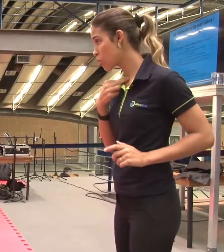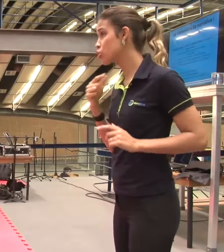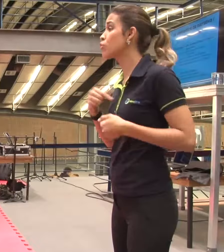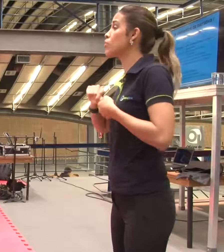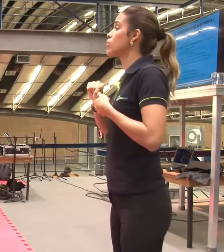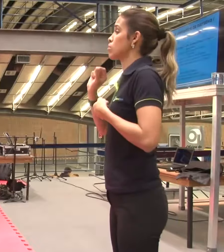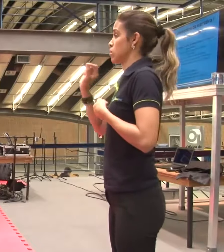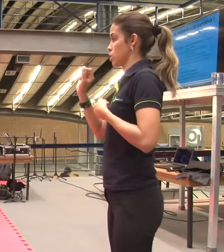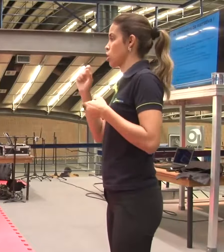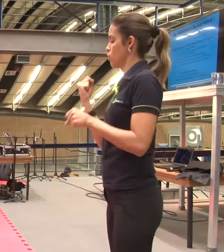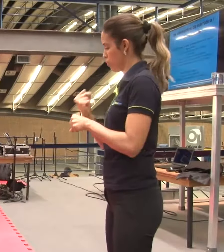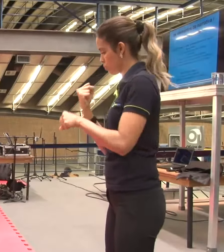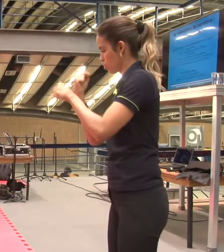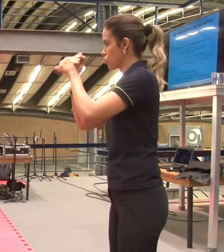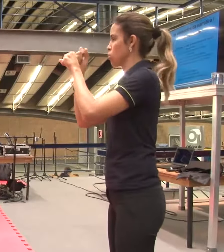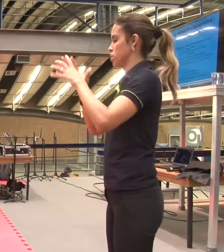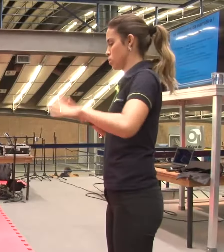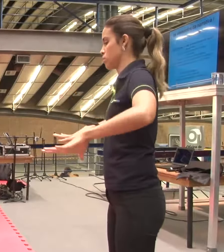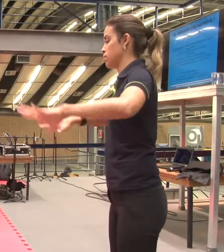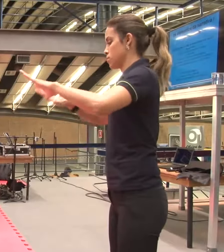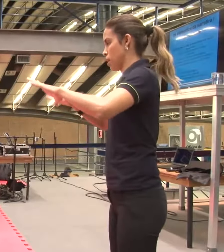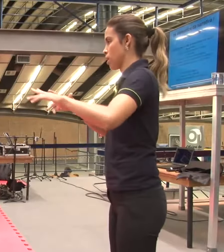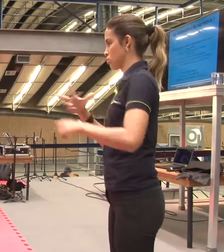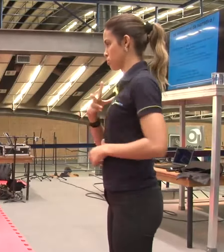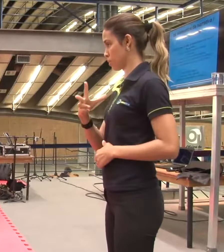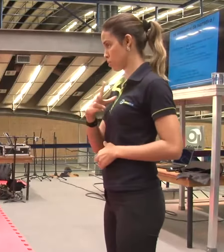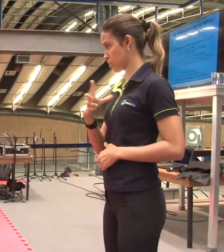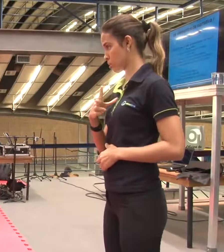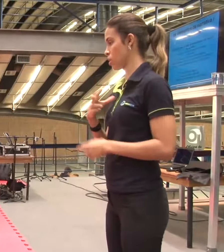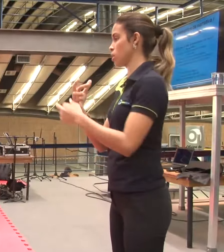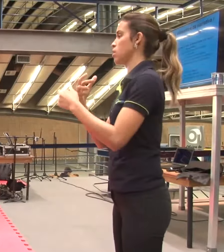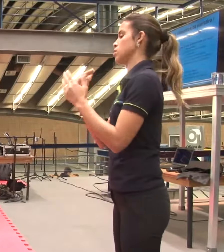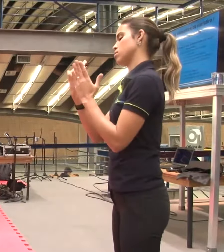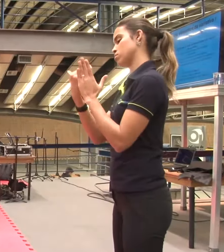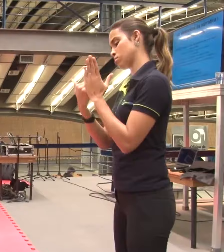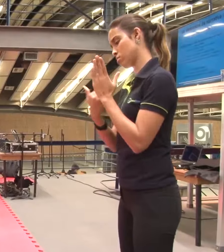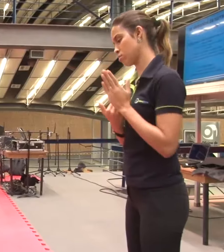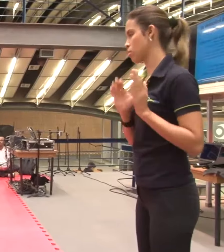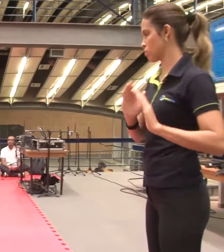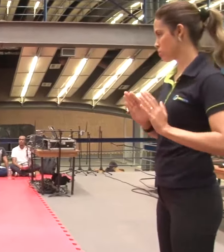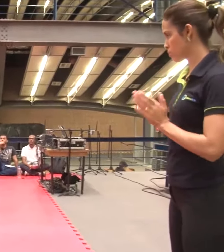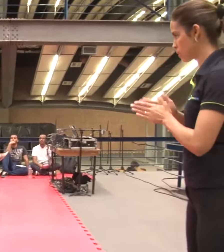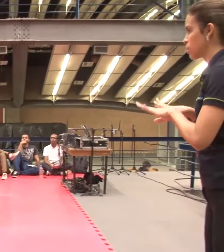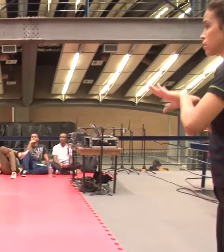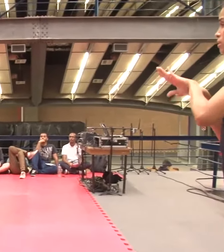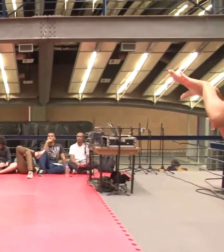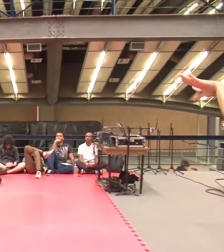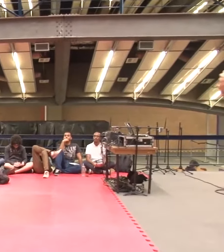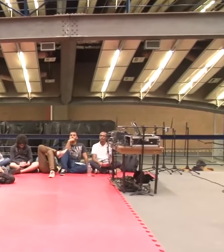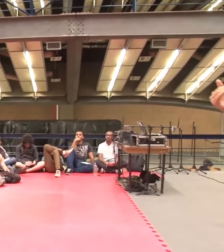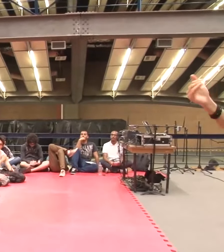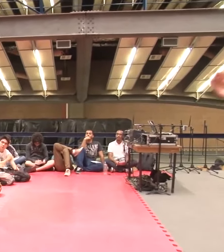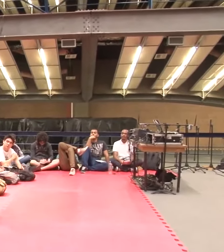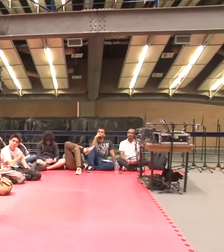fazer? Construir um espaço restrito em que as condições narrativas são controladas e, a partir disso,